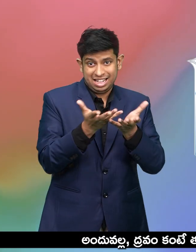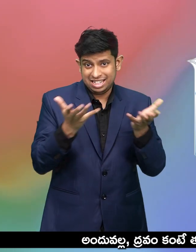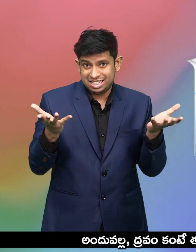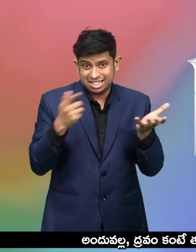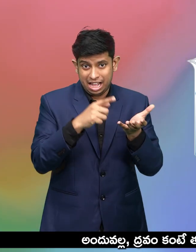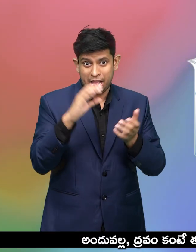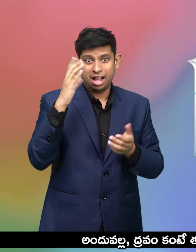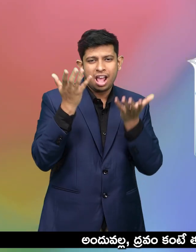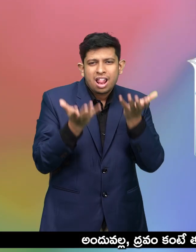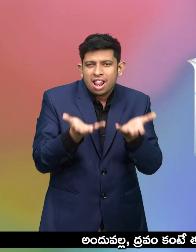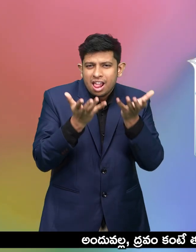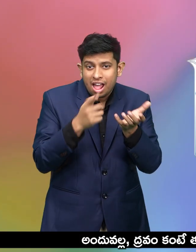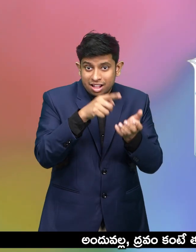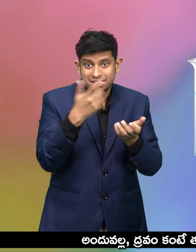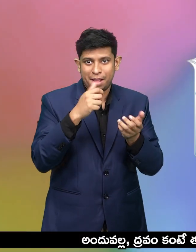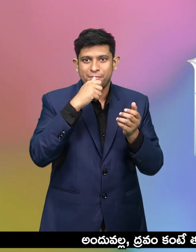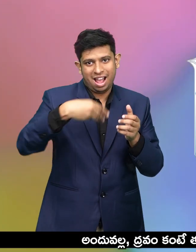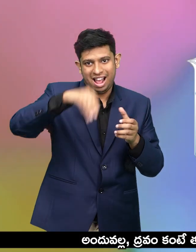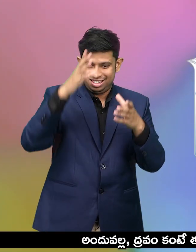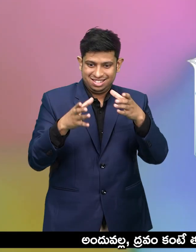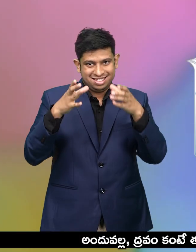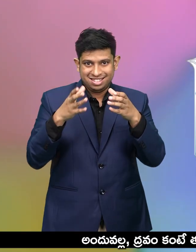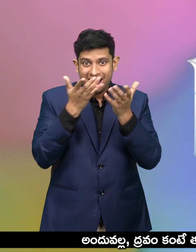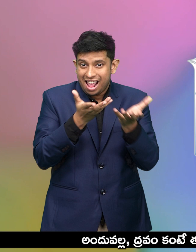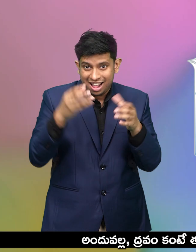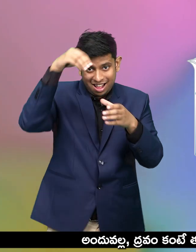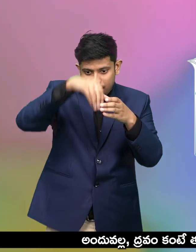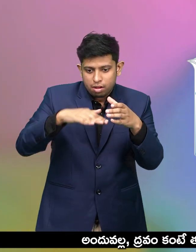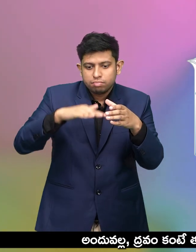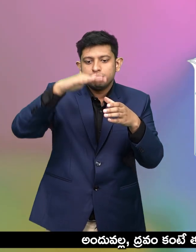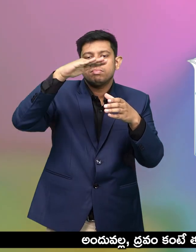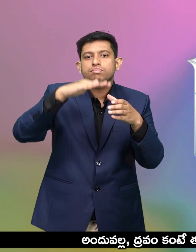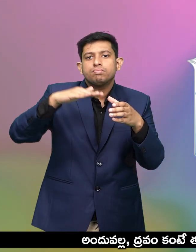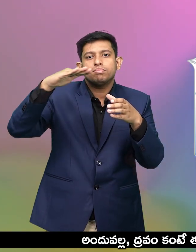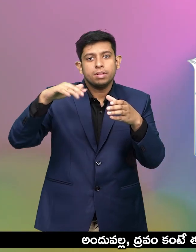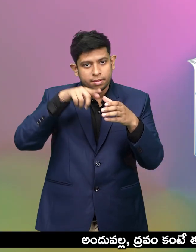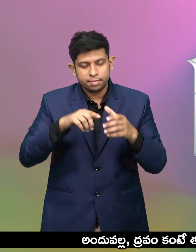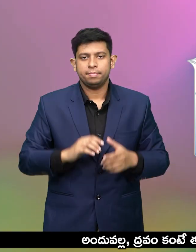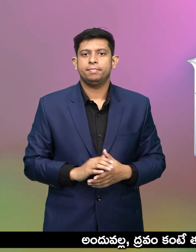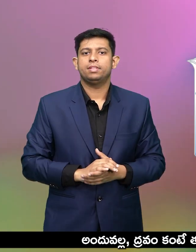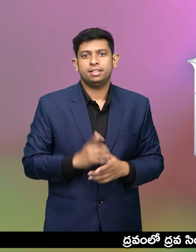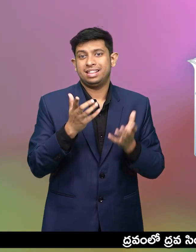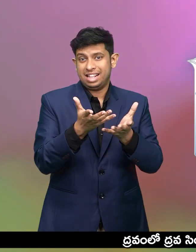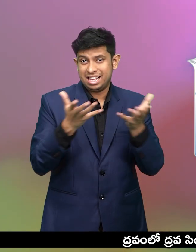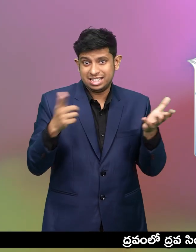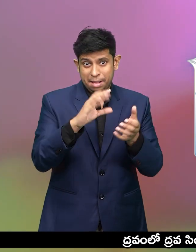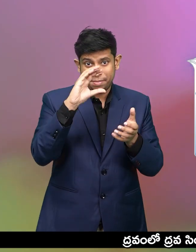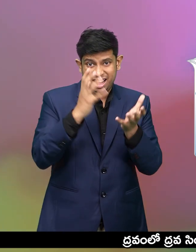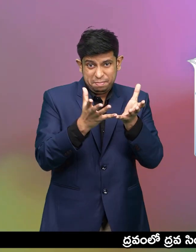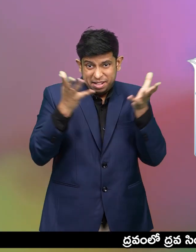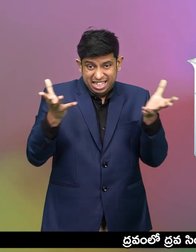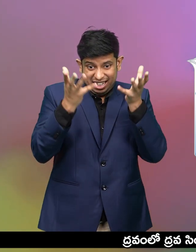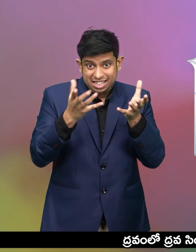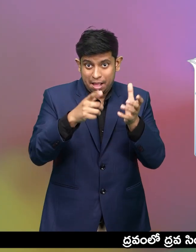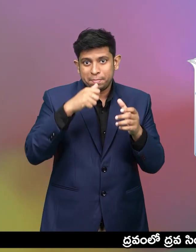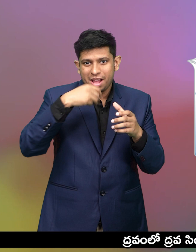అందువల్ల ద్రవం కంటే తక్కువ సాంద్రత కలిగిన వస్తువులు ద్రవంపై తేలుతాయి. ద్రవంలో